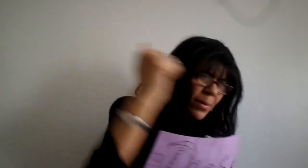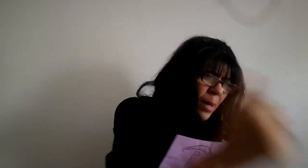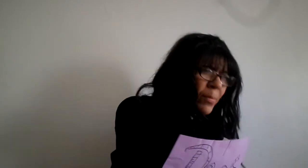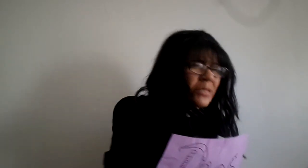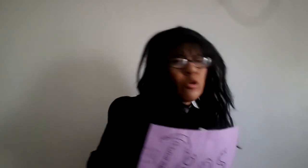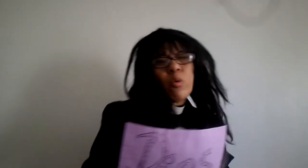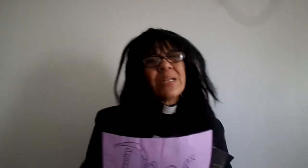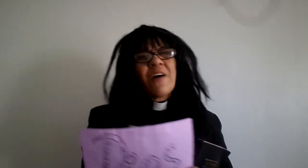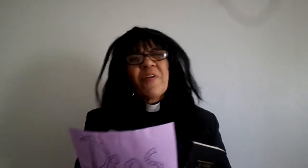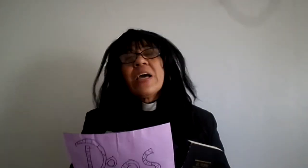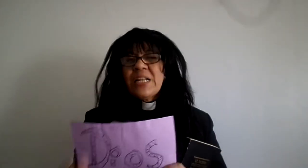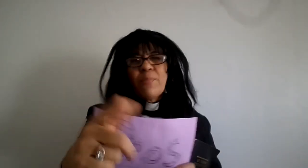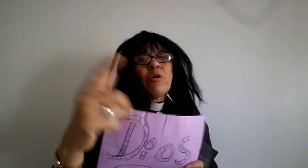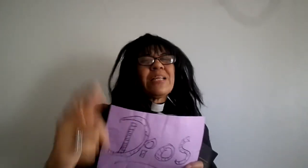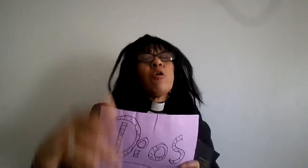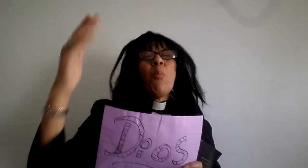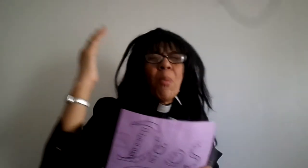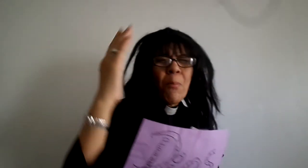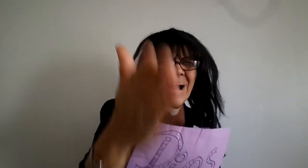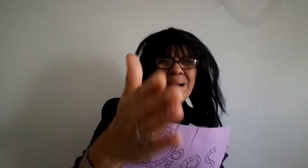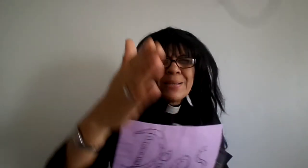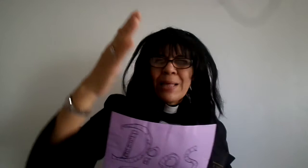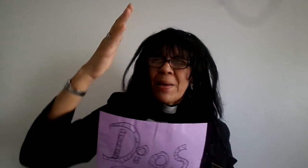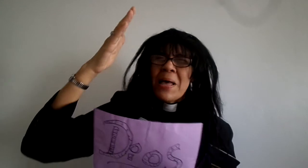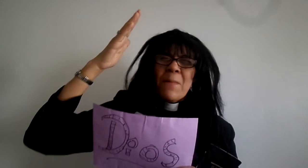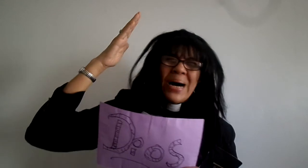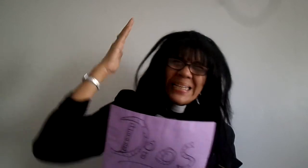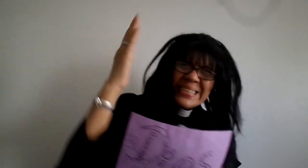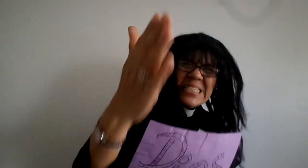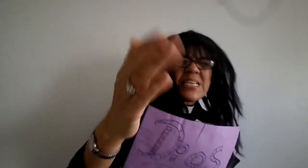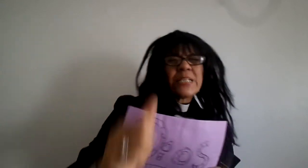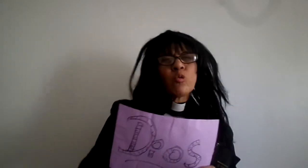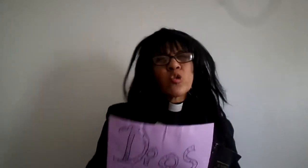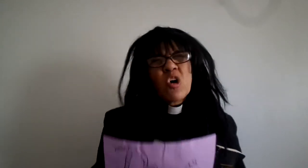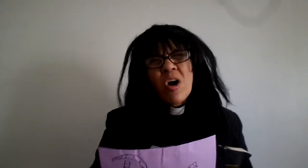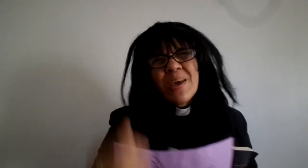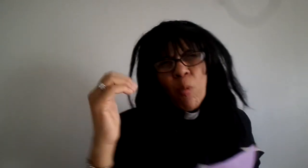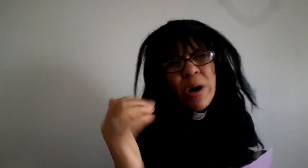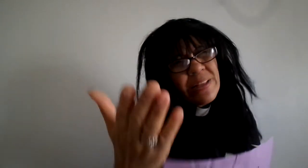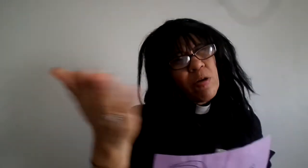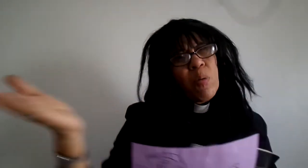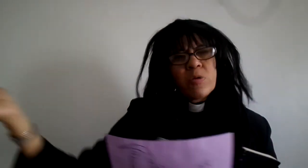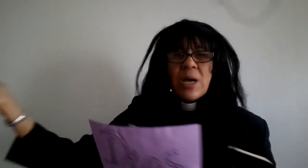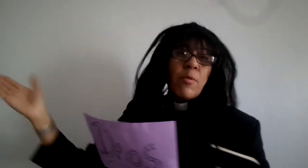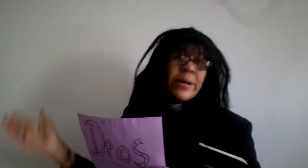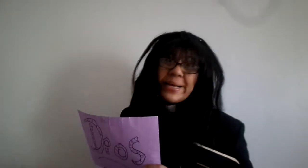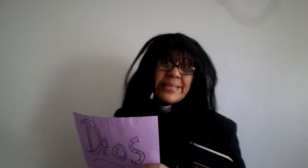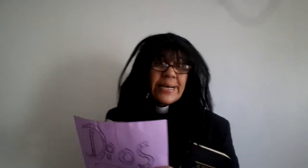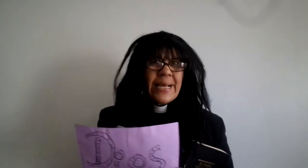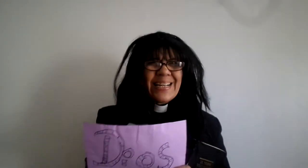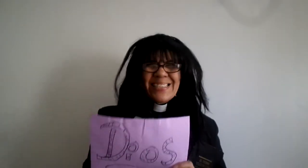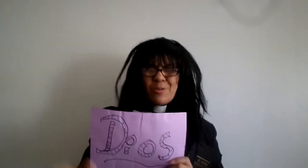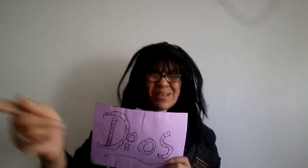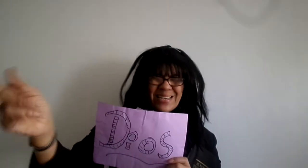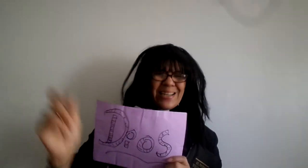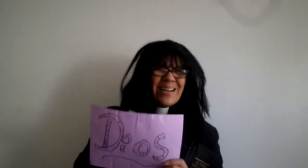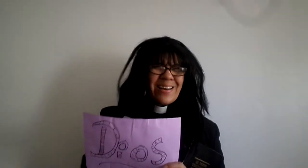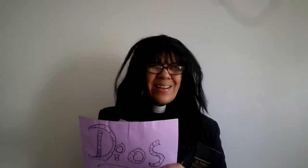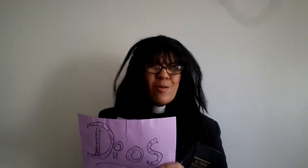se mantuvo en la fe, y la mujer le dijo, maldice a tu Dios y muérete con muchas mujeres que están en la iglesia. Yo básicamente la religión